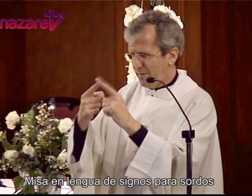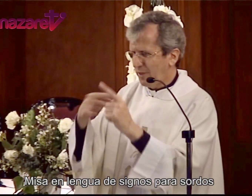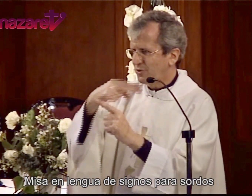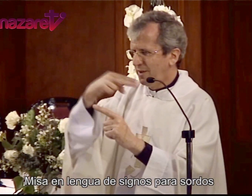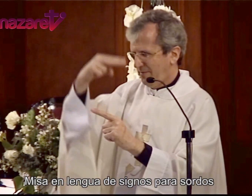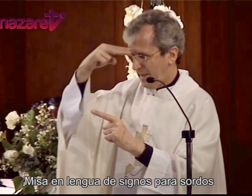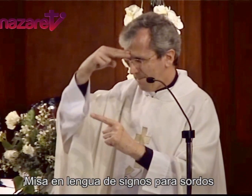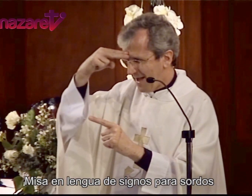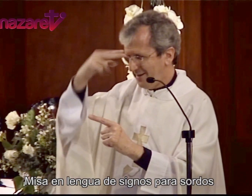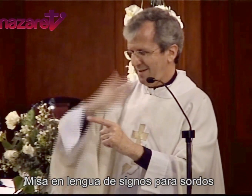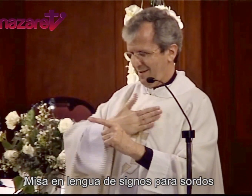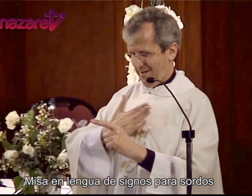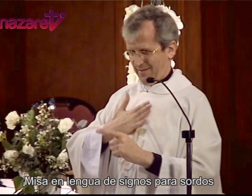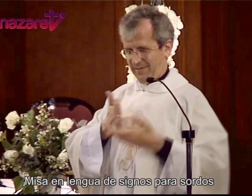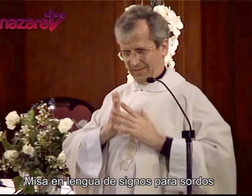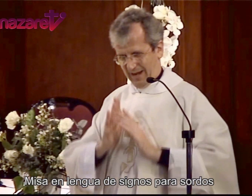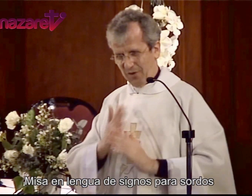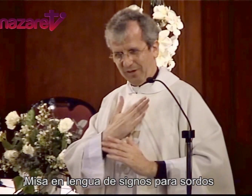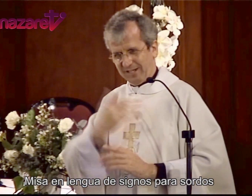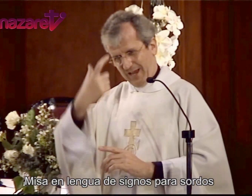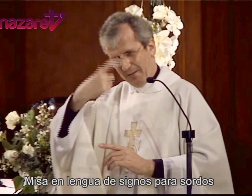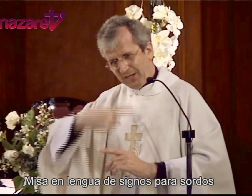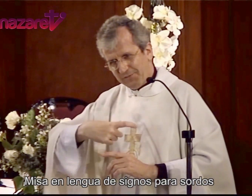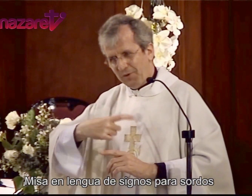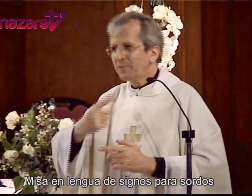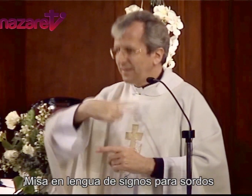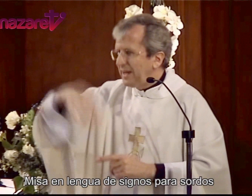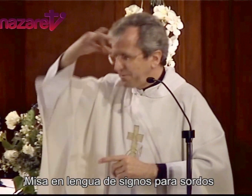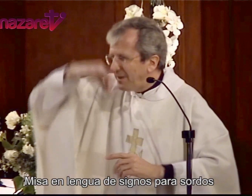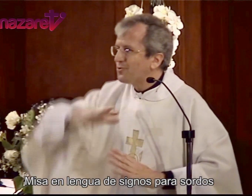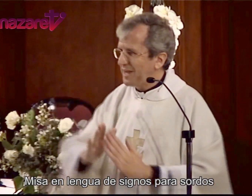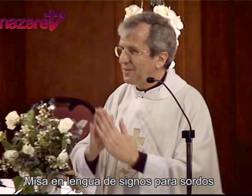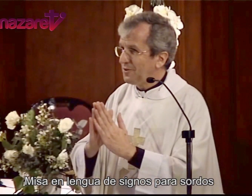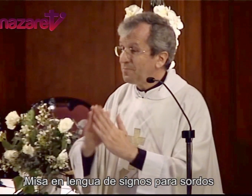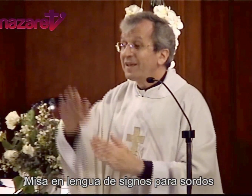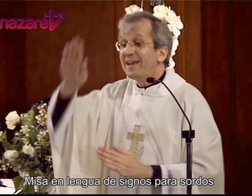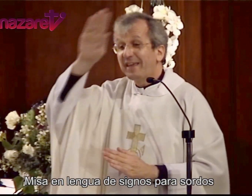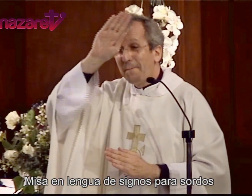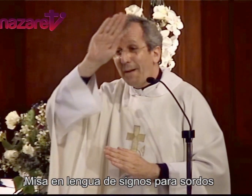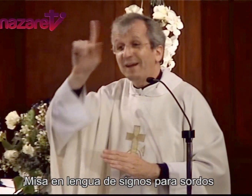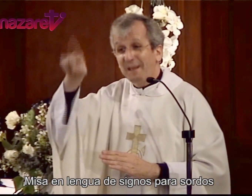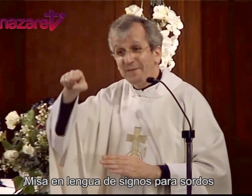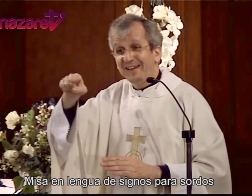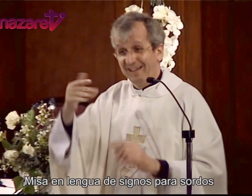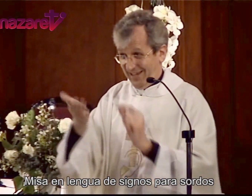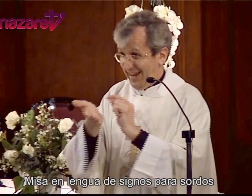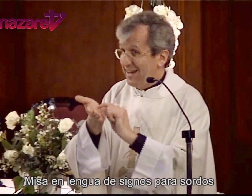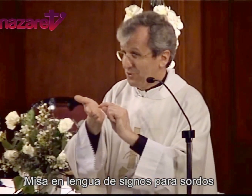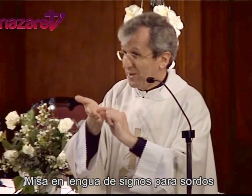hablarnos Del Padre Del Hijo Que es el mismo Del Espíritu Santo Que el Papa También En su